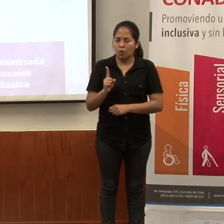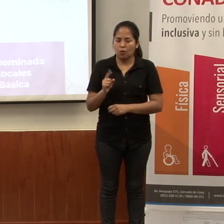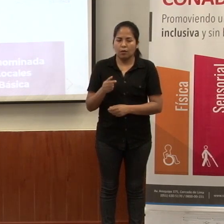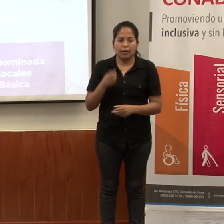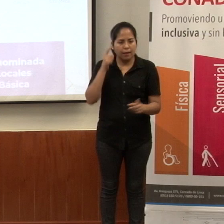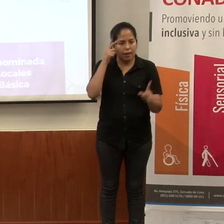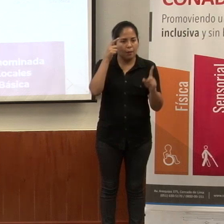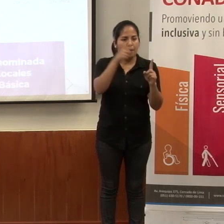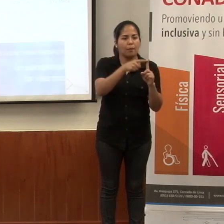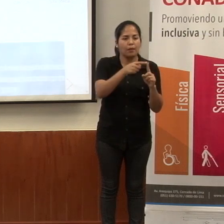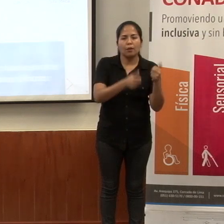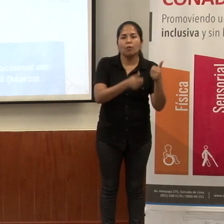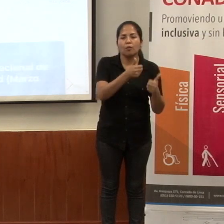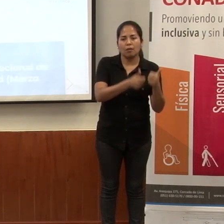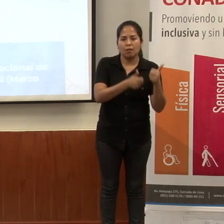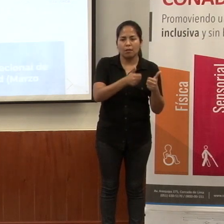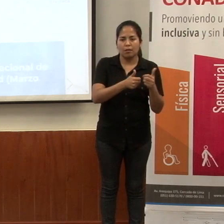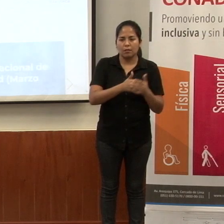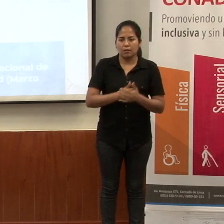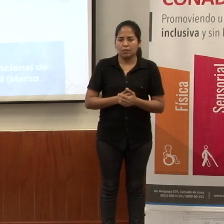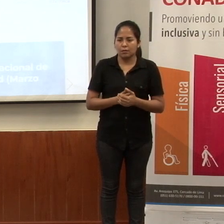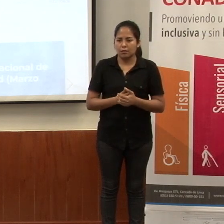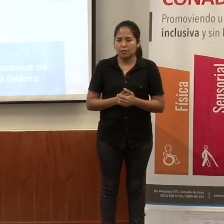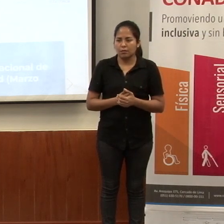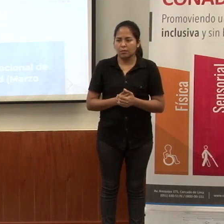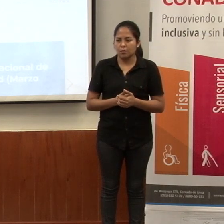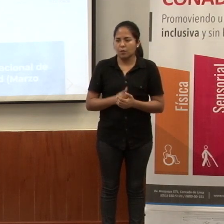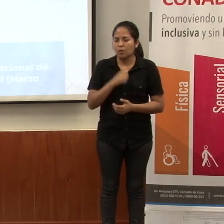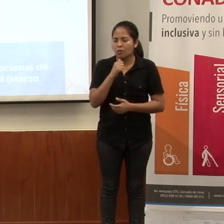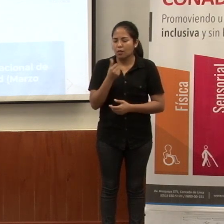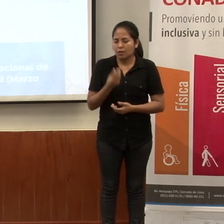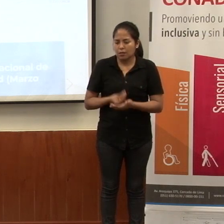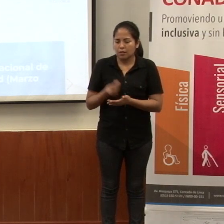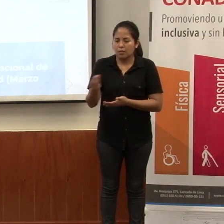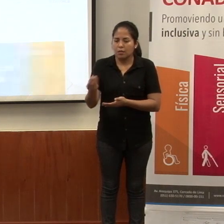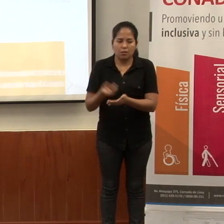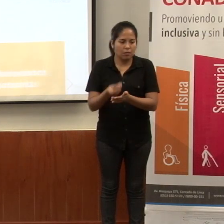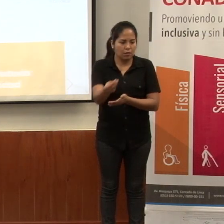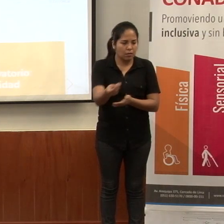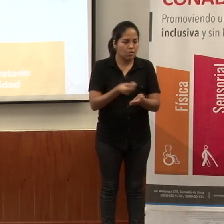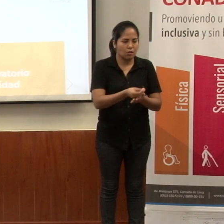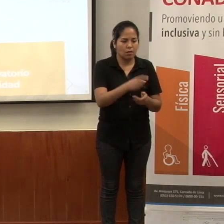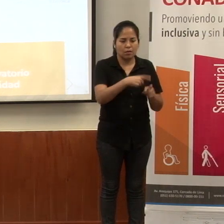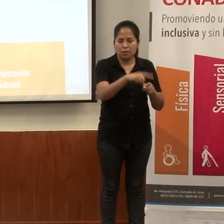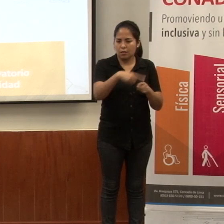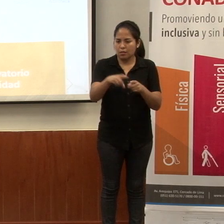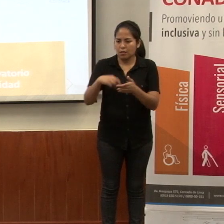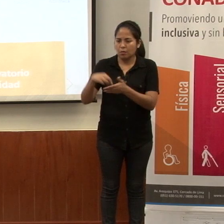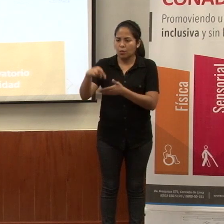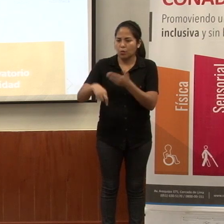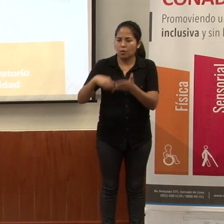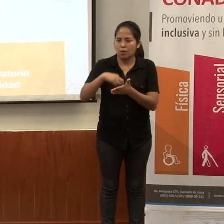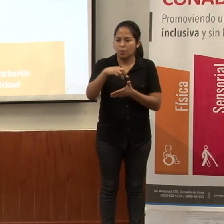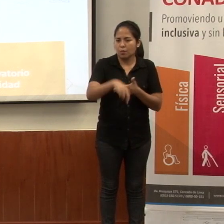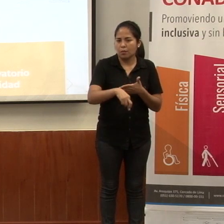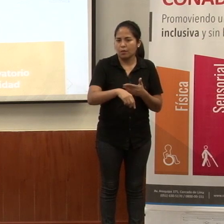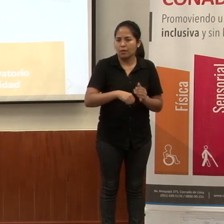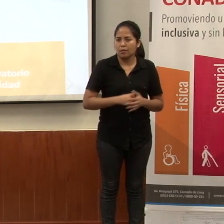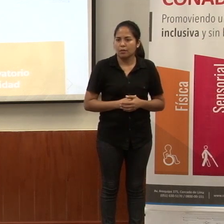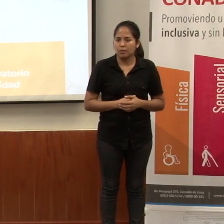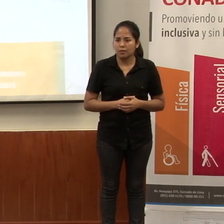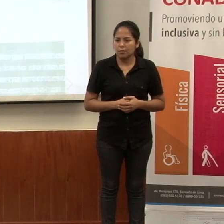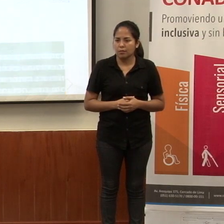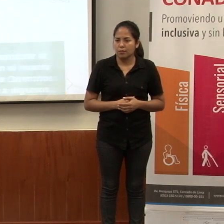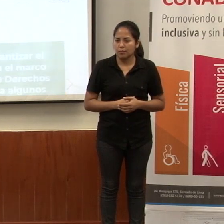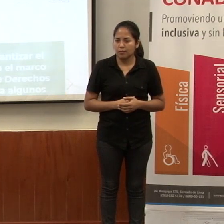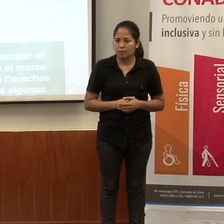para. Por eso que el MEP de repente no les da la plata que tiene que darles. Y la mayor parte de la plata que se ha ido en estos 2 o 3